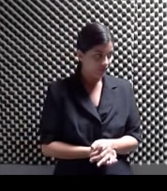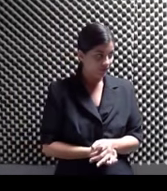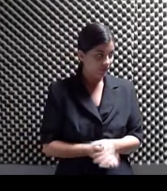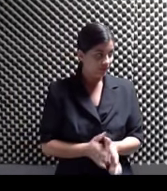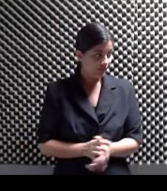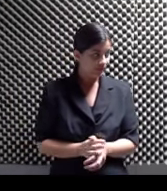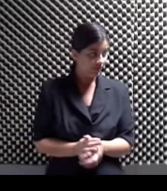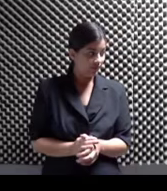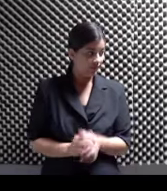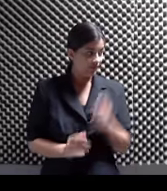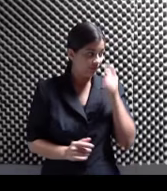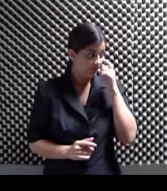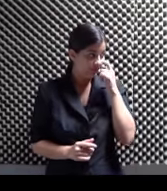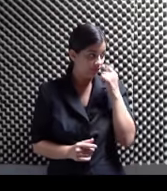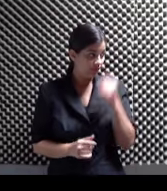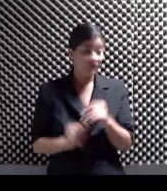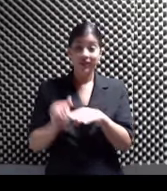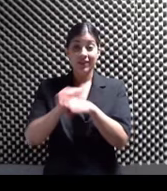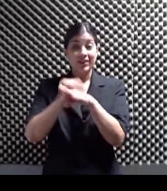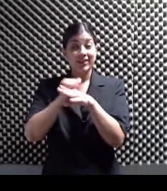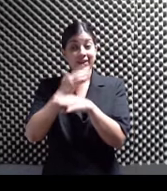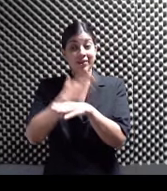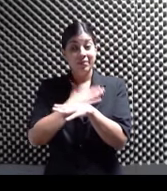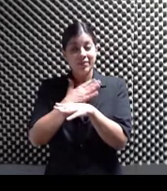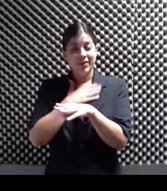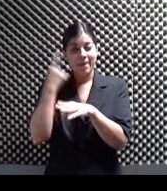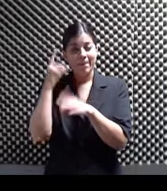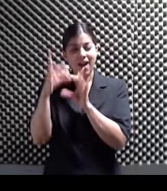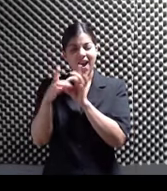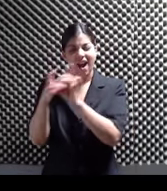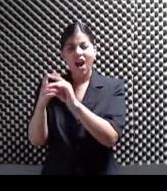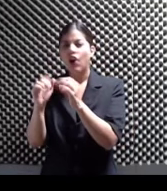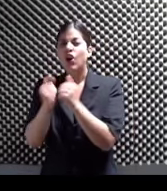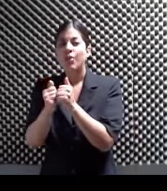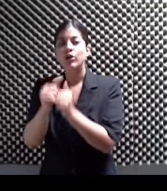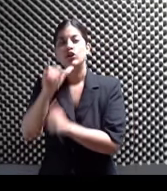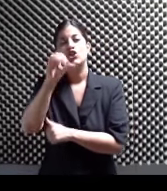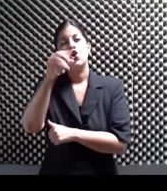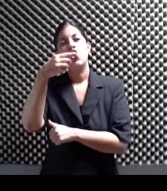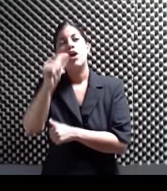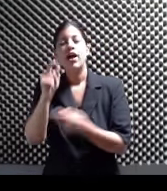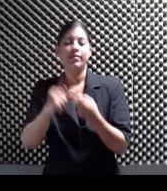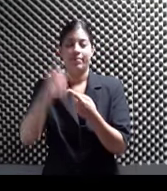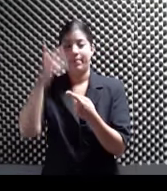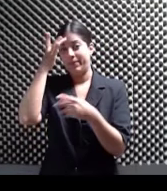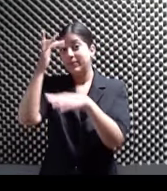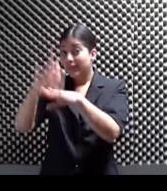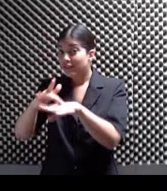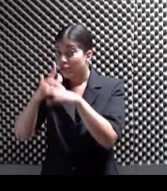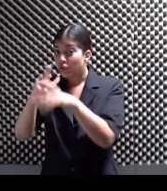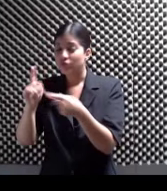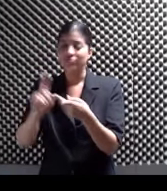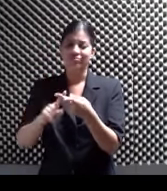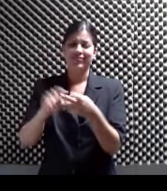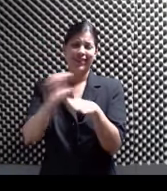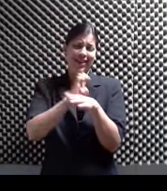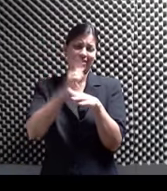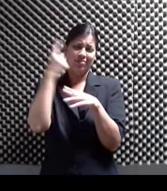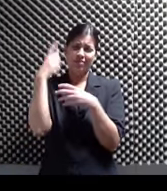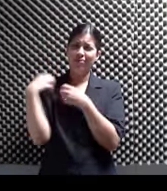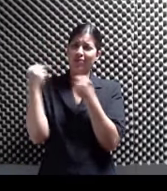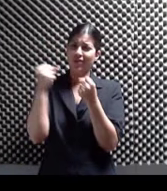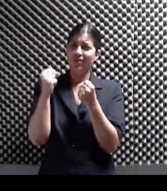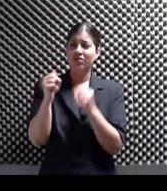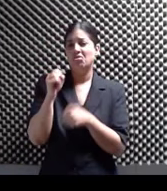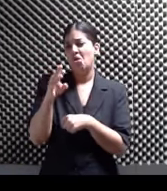mis prácticas básicamente con respecto a la conexión. Yo lo hago a través del yoga, a través de la meditación, a través de estos ejercicios de empoderamiento y de simplemente